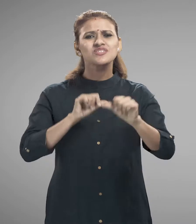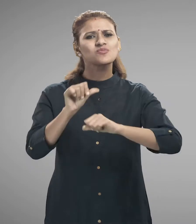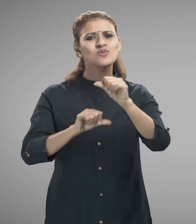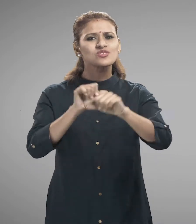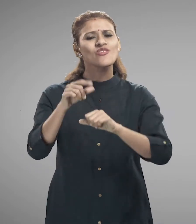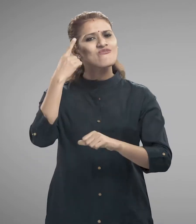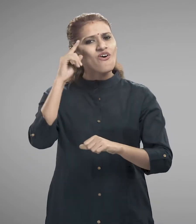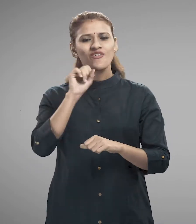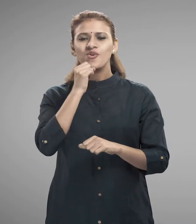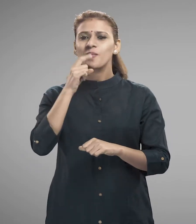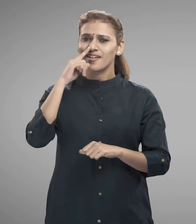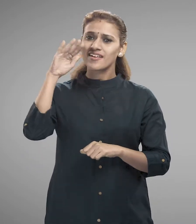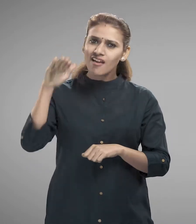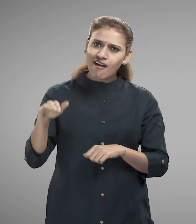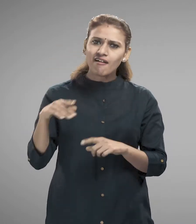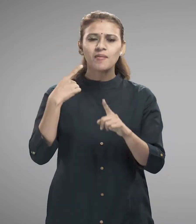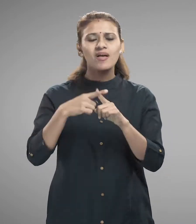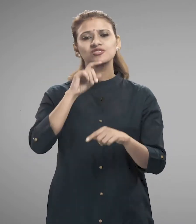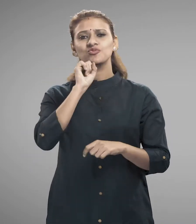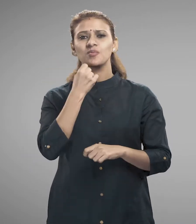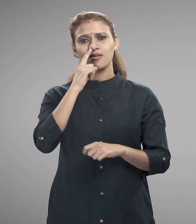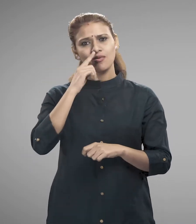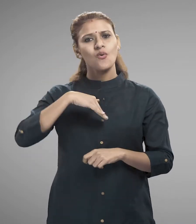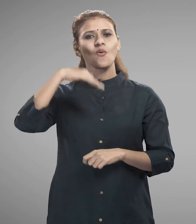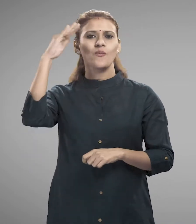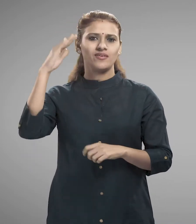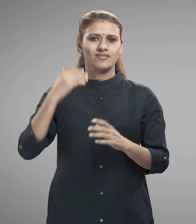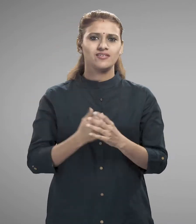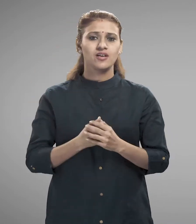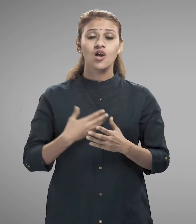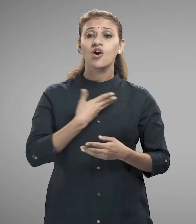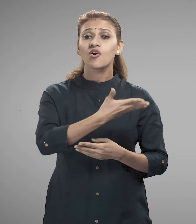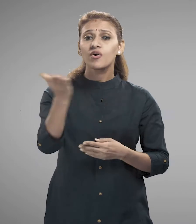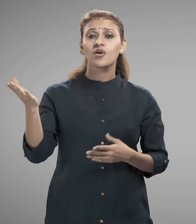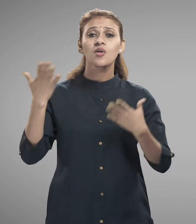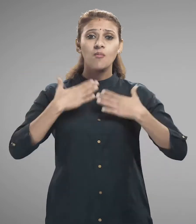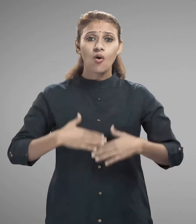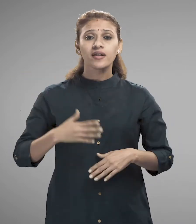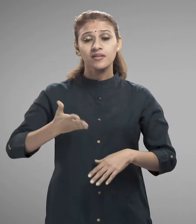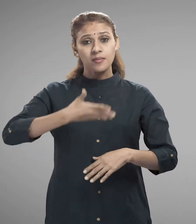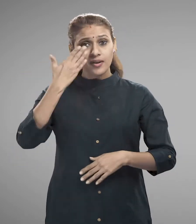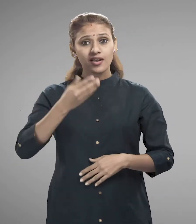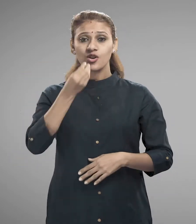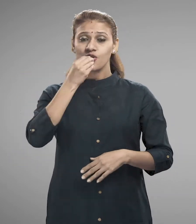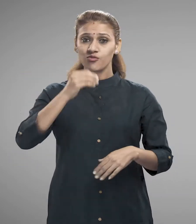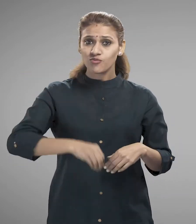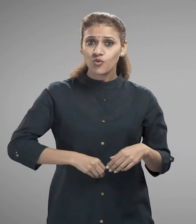प्रक्रिया है। हमारा शरीर सांस लेता है,